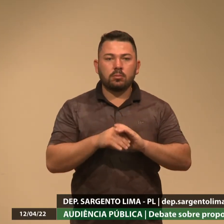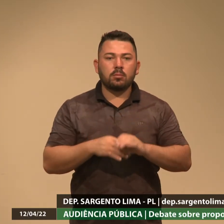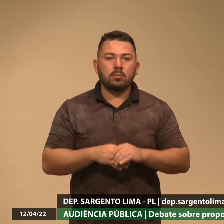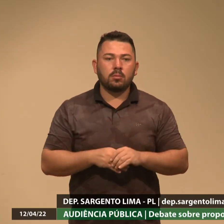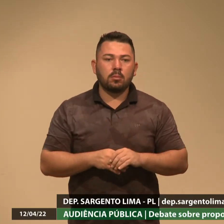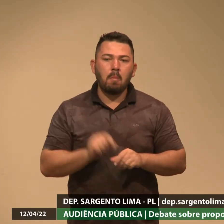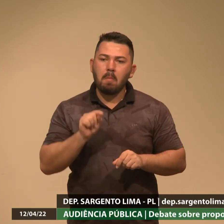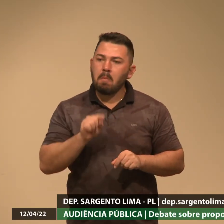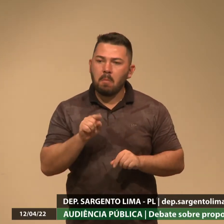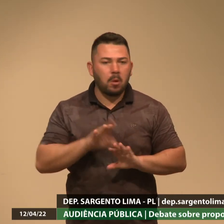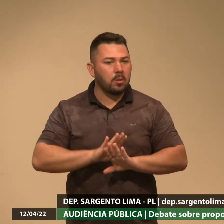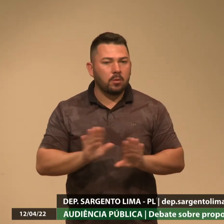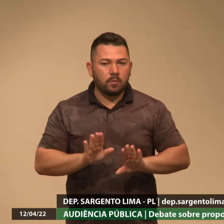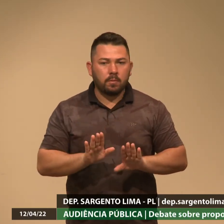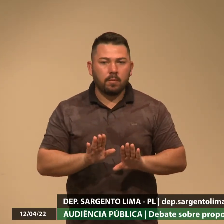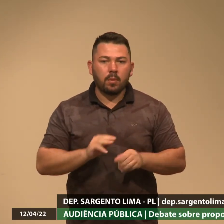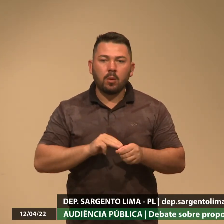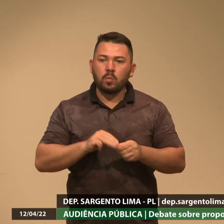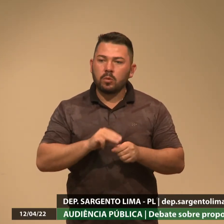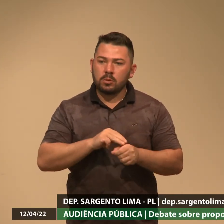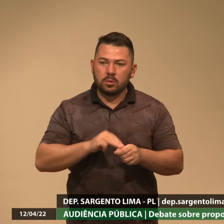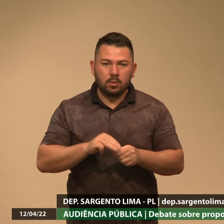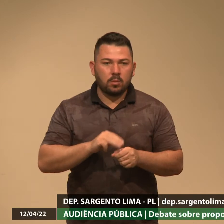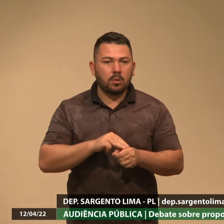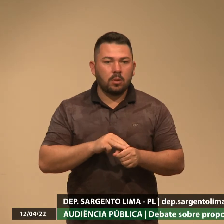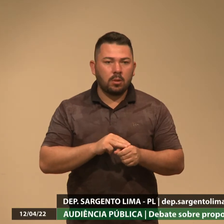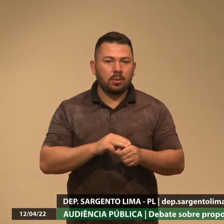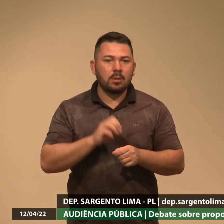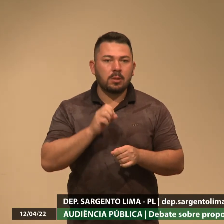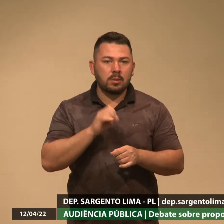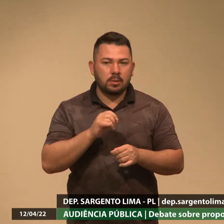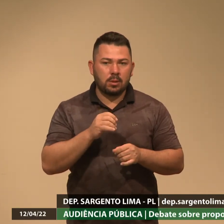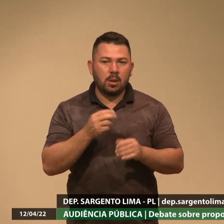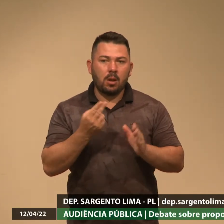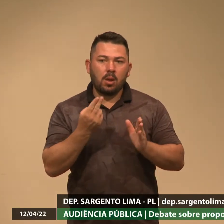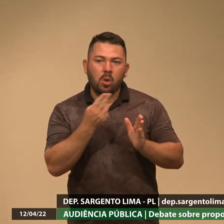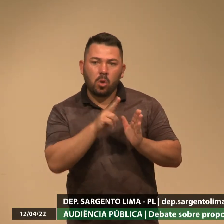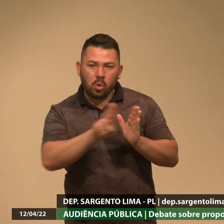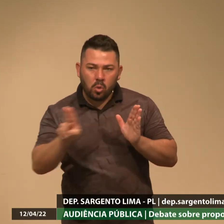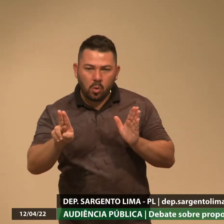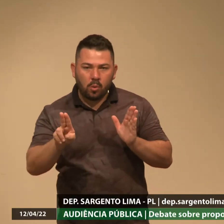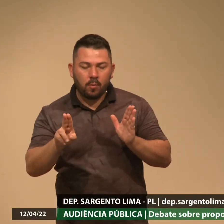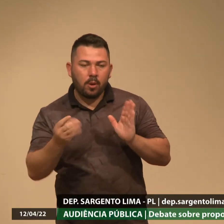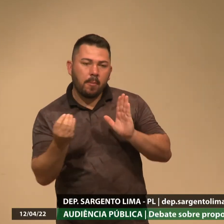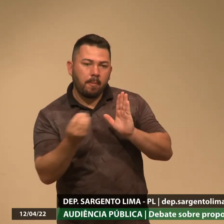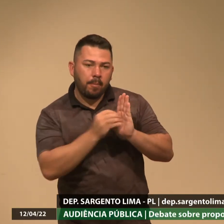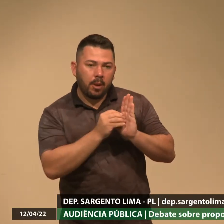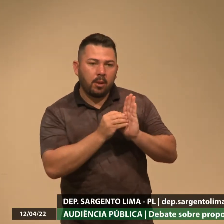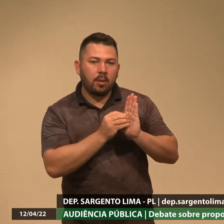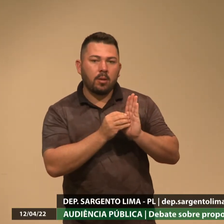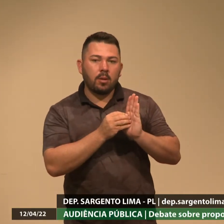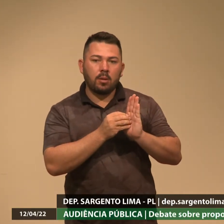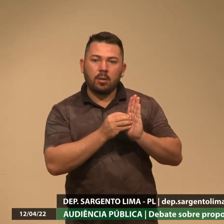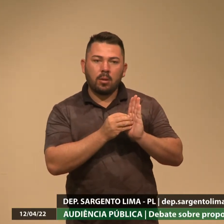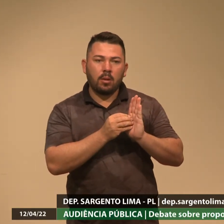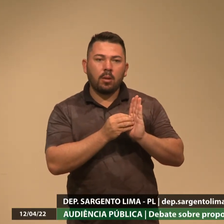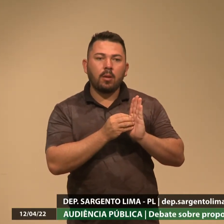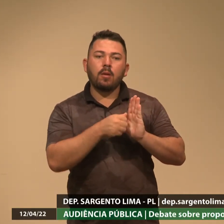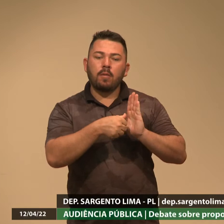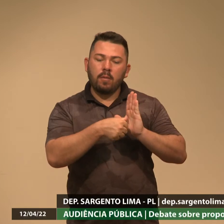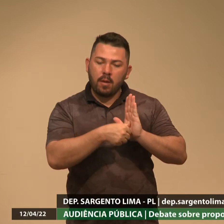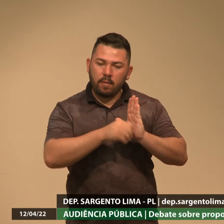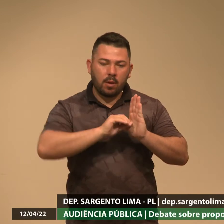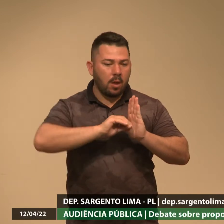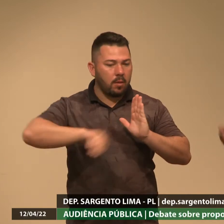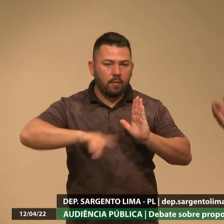o ponto nenhum município de Santa Catarina que se colocar o seu nome na rota Turística do Tiro irá ficar de fora como eu